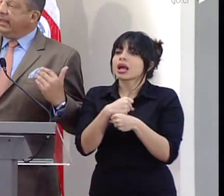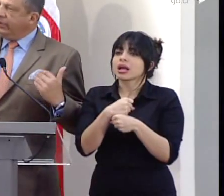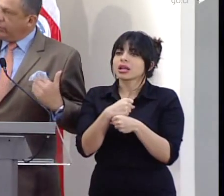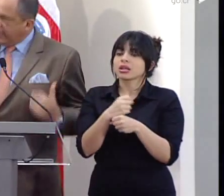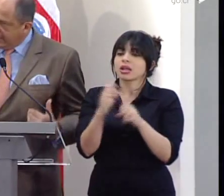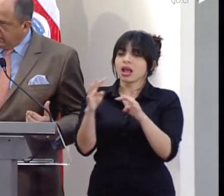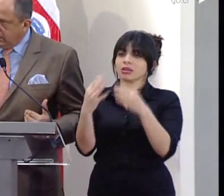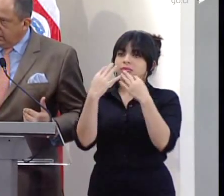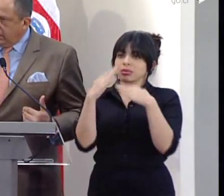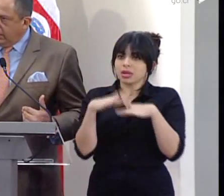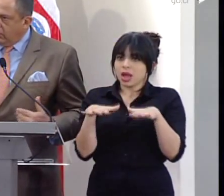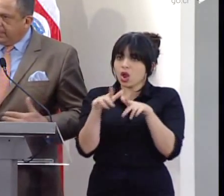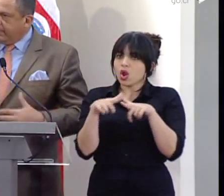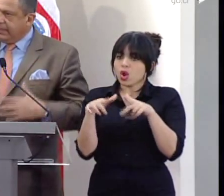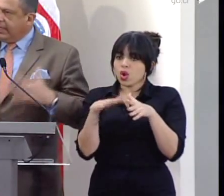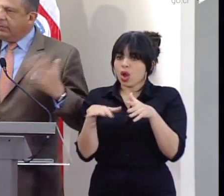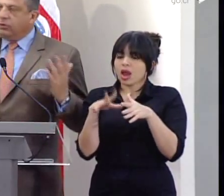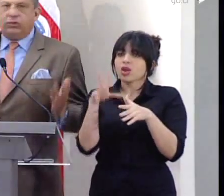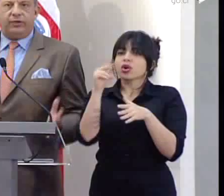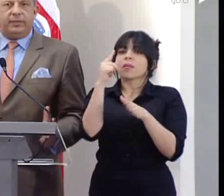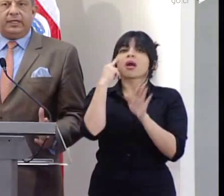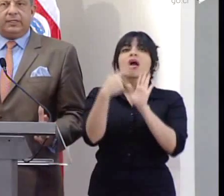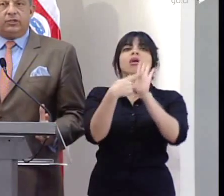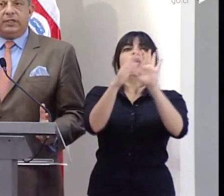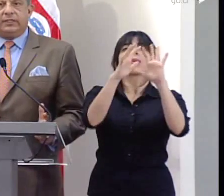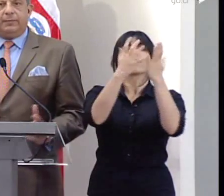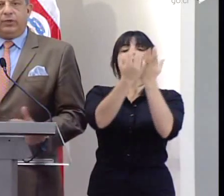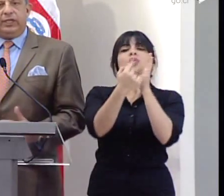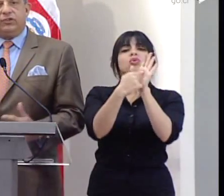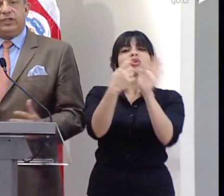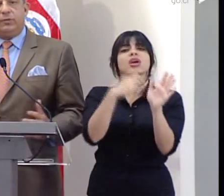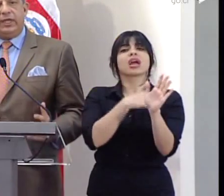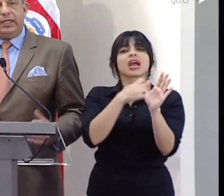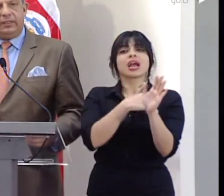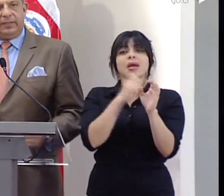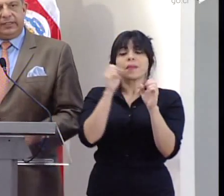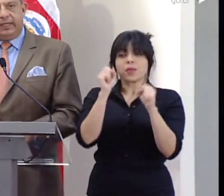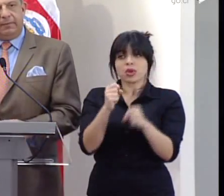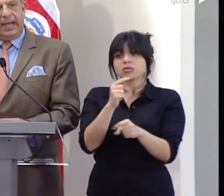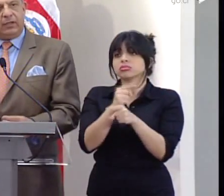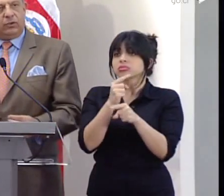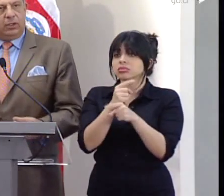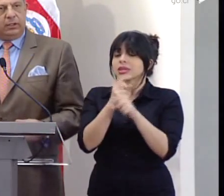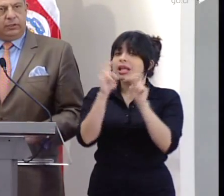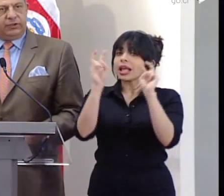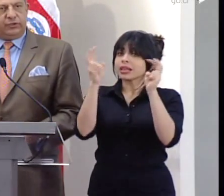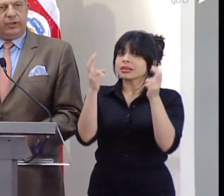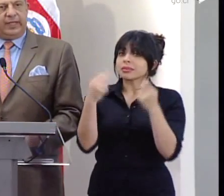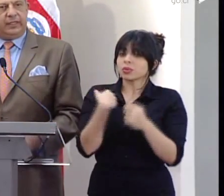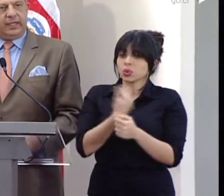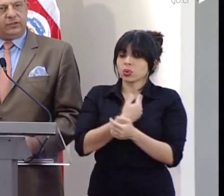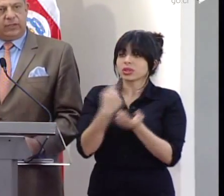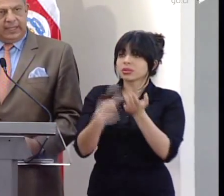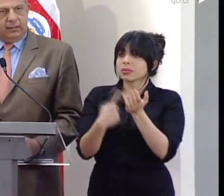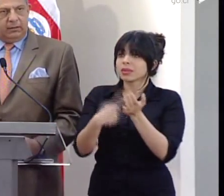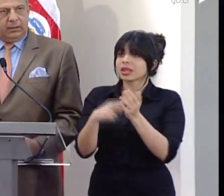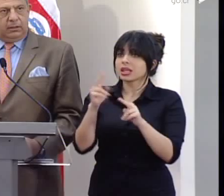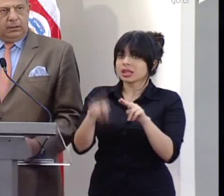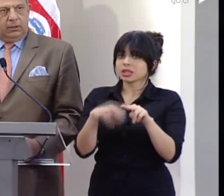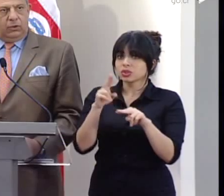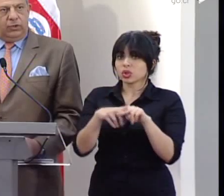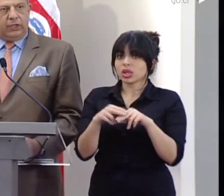al escenario local y no para mandar al mundo reivindicaciones que, pudiendo ser muy legítimas en el marco de nuestro debate